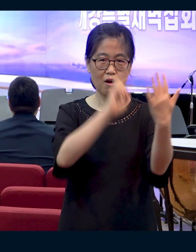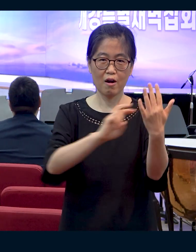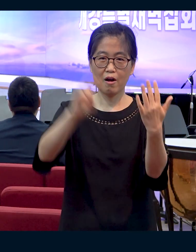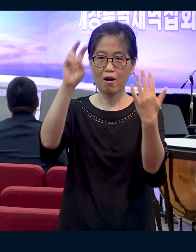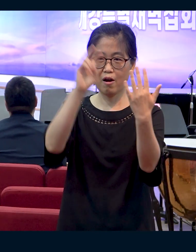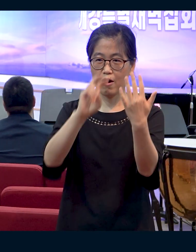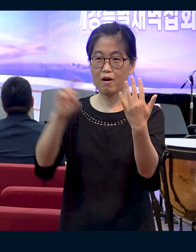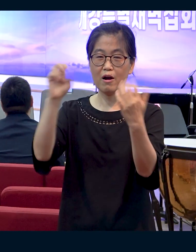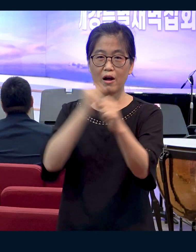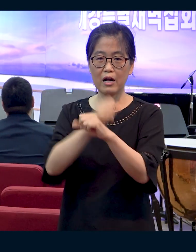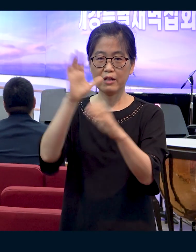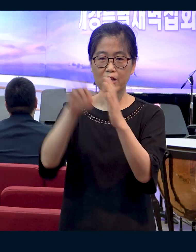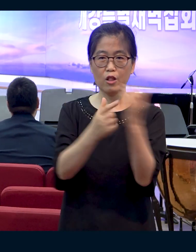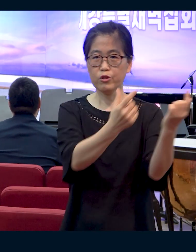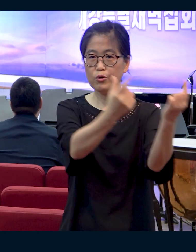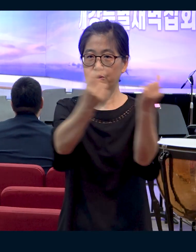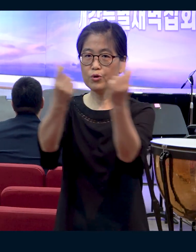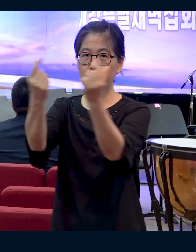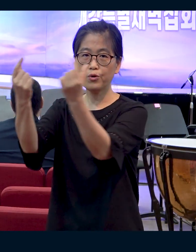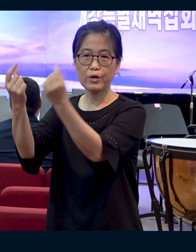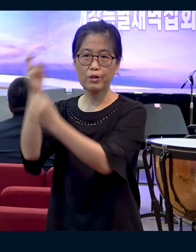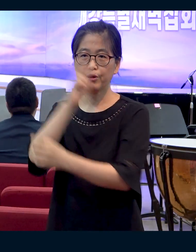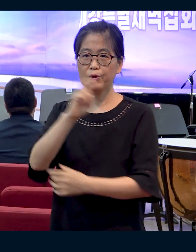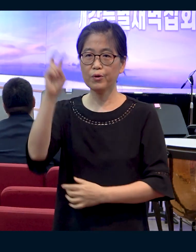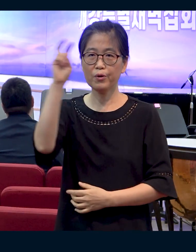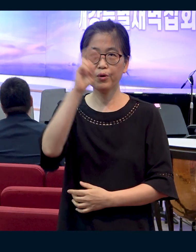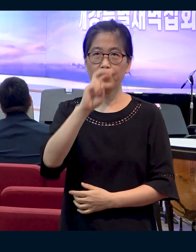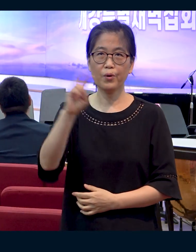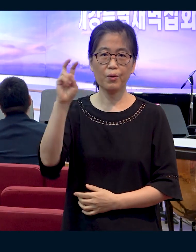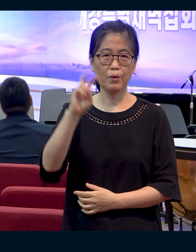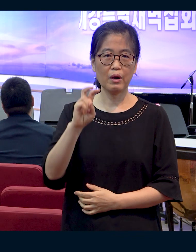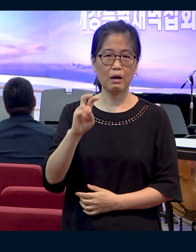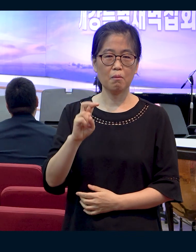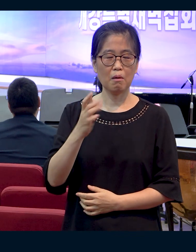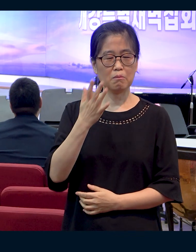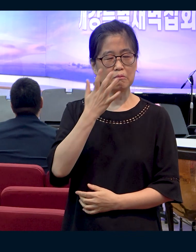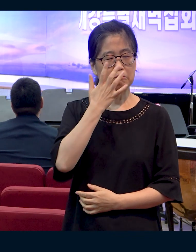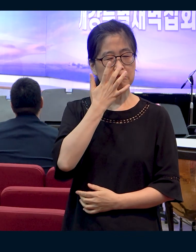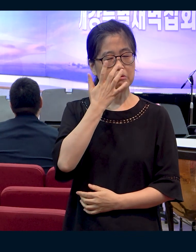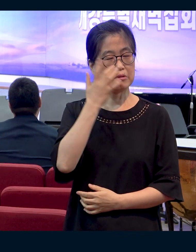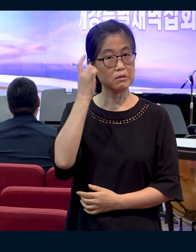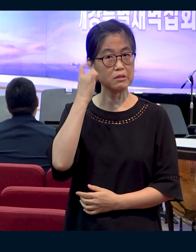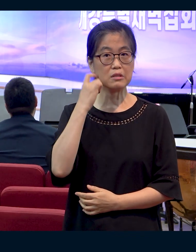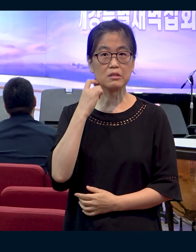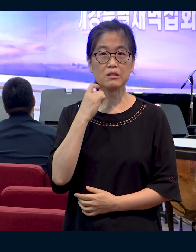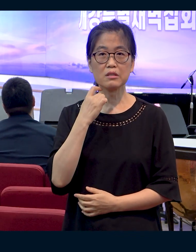똑같은 그 음으로 부르면 그거는 하모니가 아니고 그냥 유니송이죠, 그렇죠?